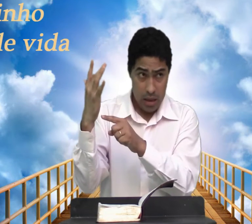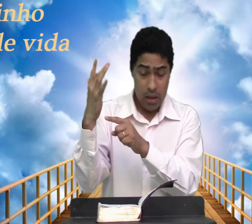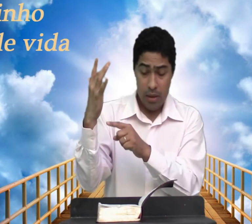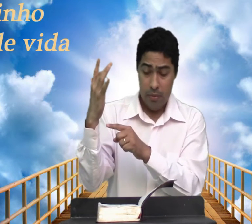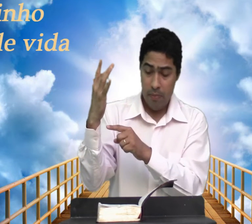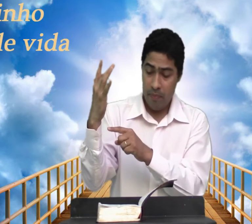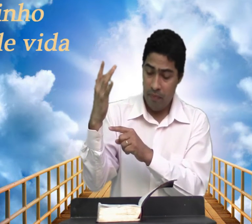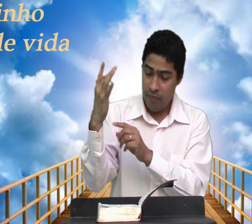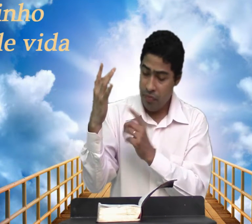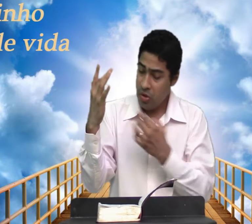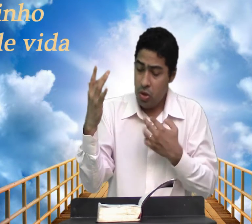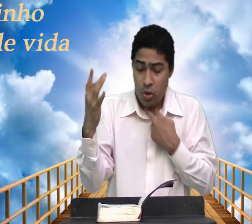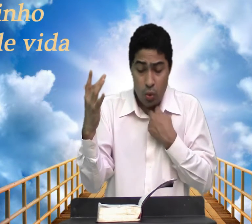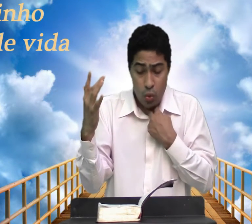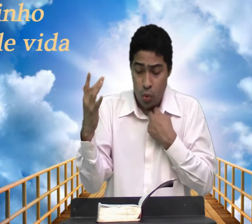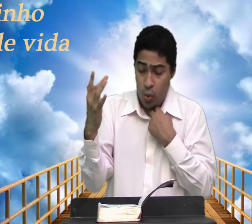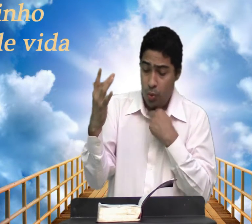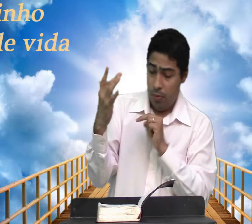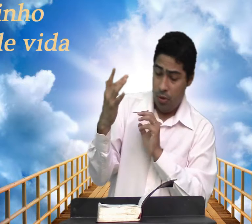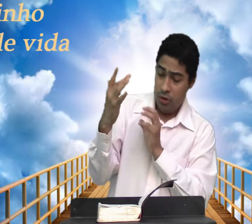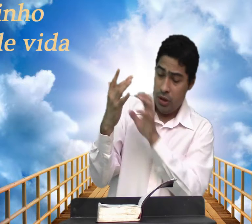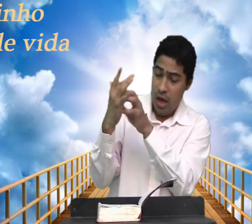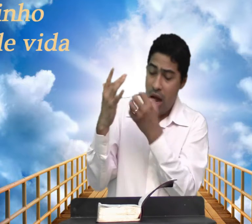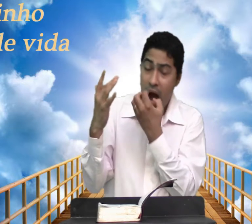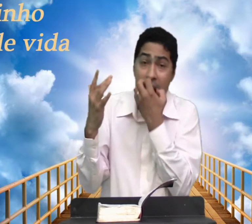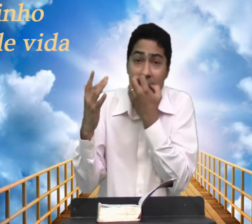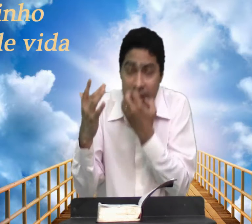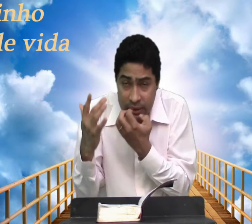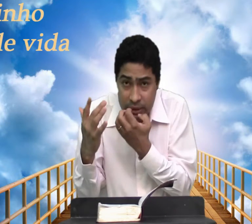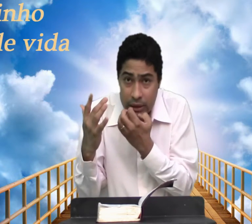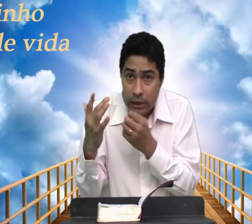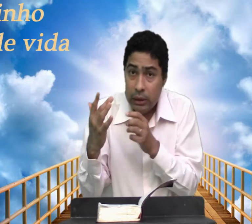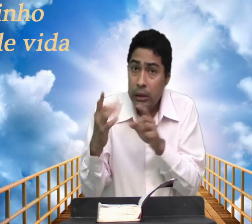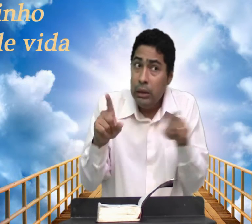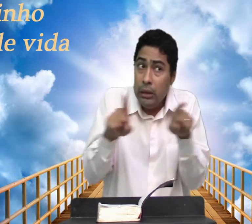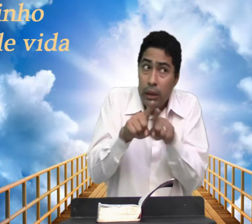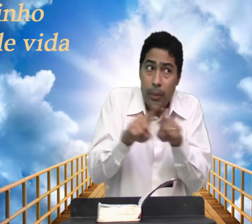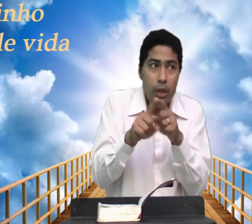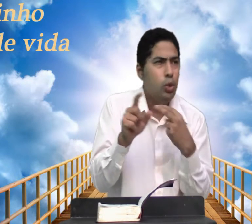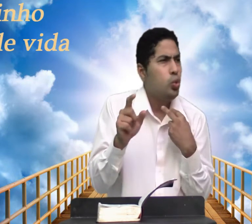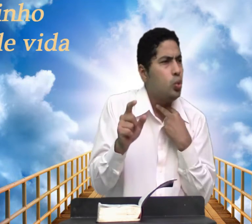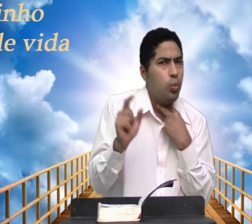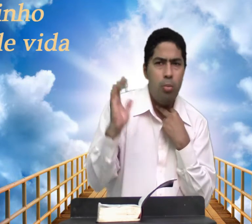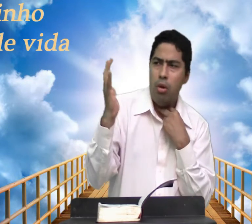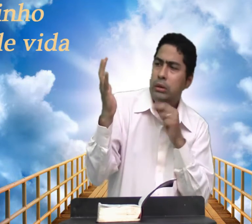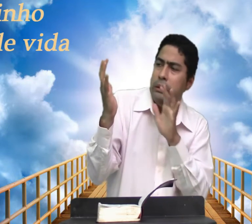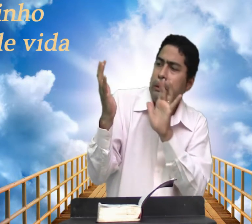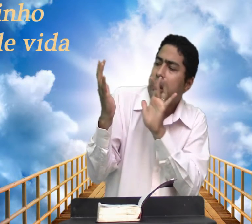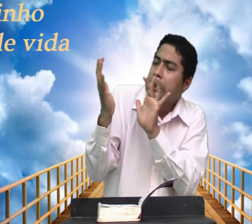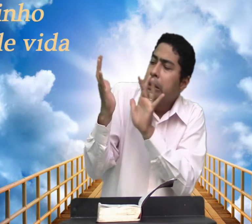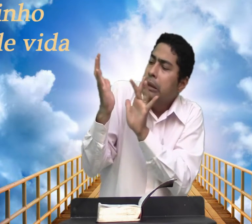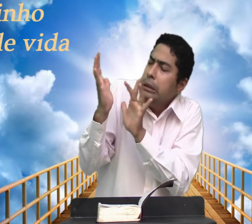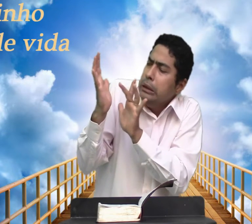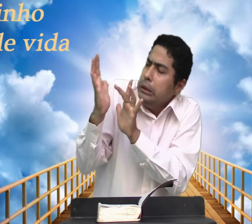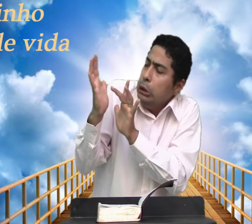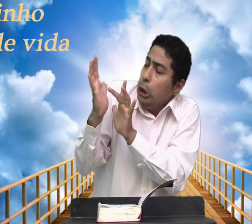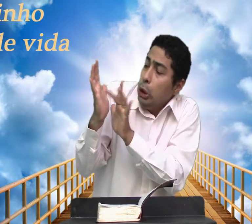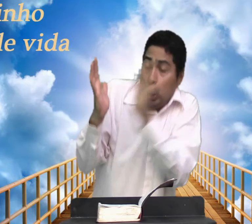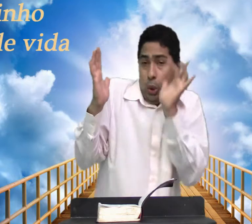vocês não devem comer dele, nem tocar nele, para que não venham